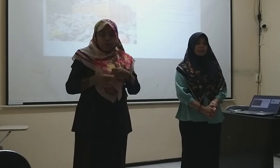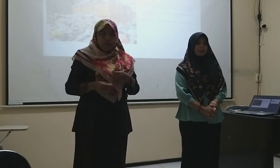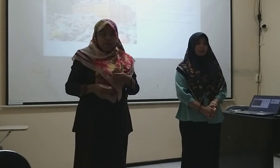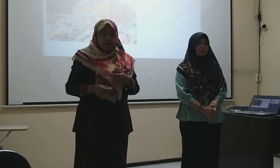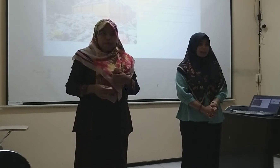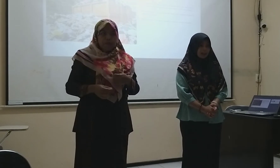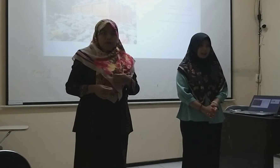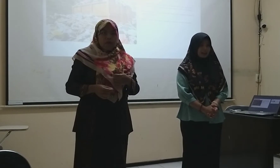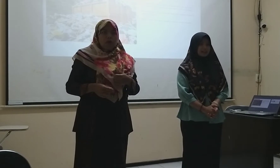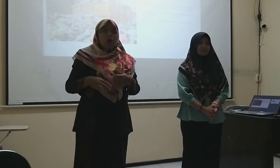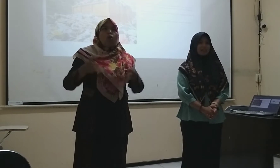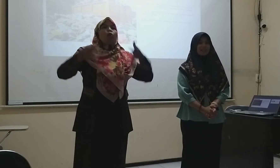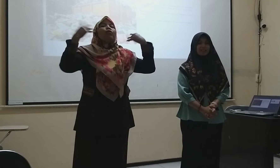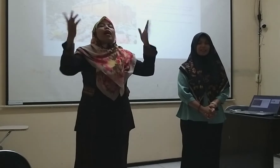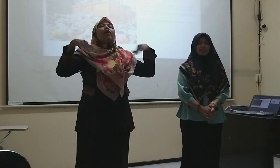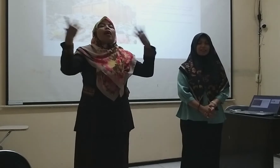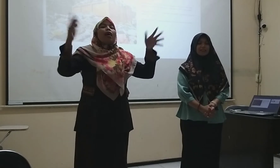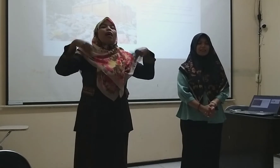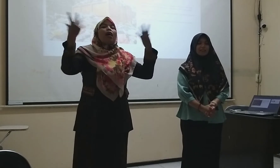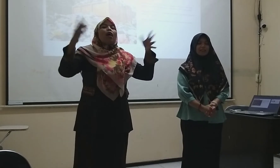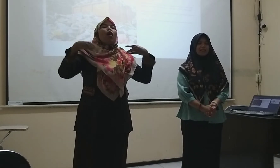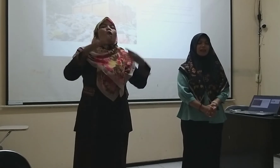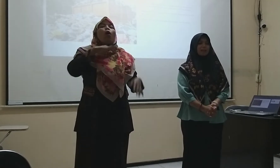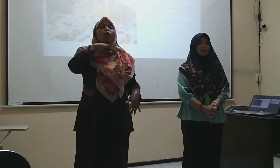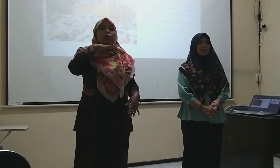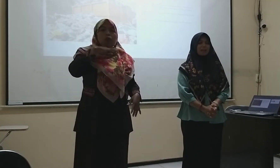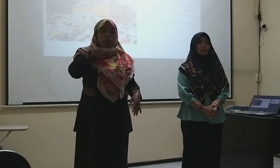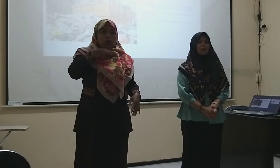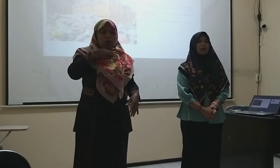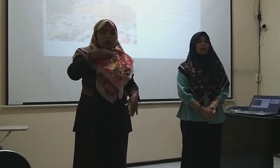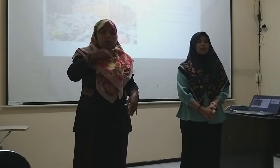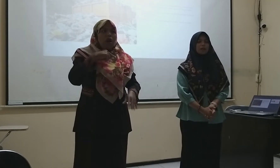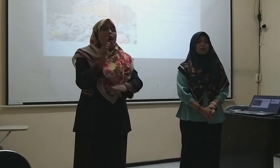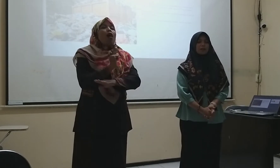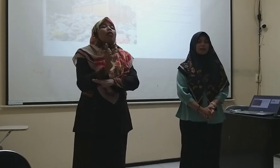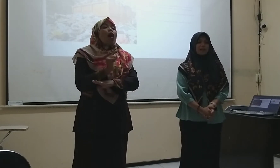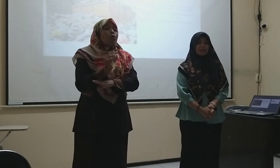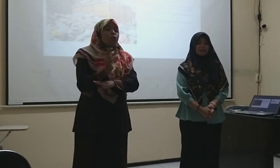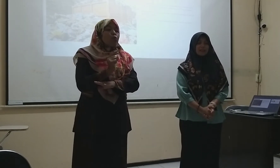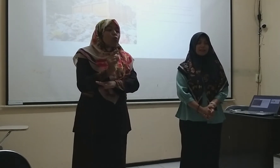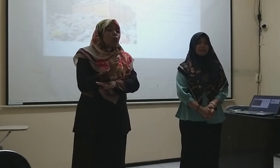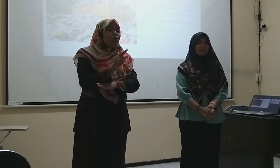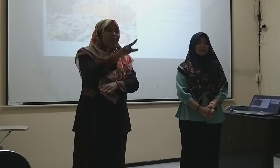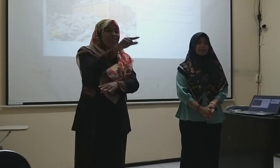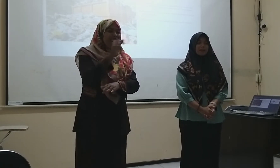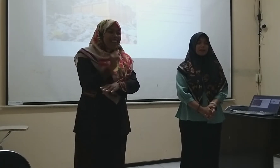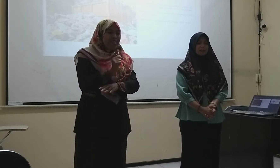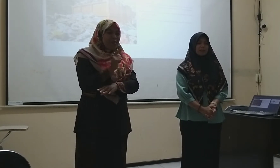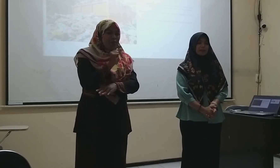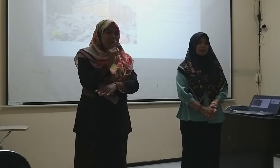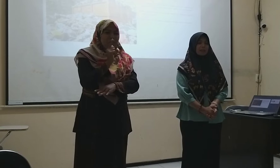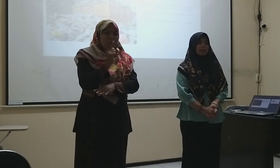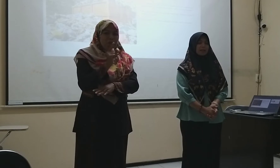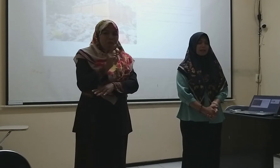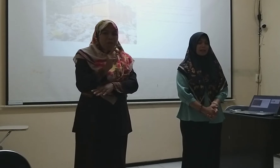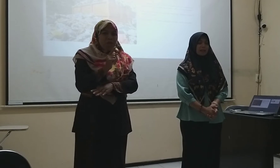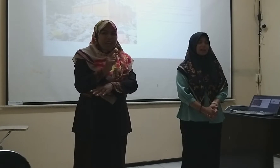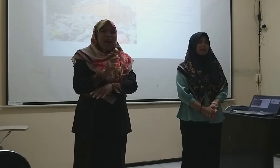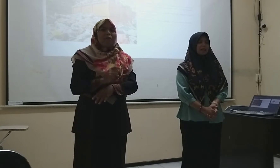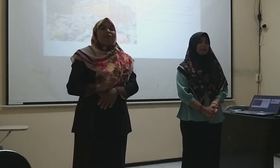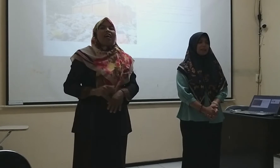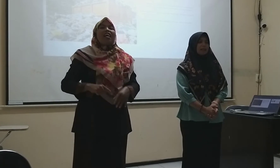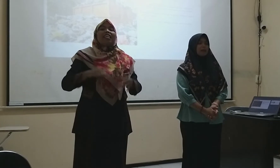terjadi pencemaran udara, gitu kan ya. Jadi sangat mengganggu warga. Jadi yang paling tepat adalah